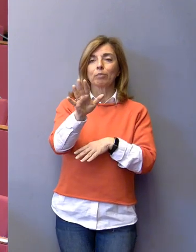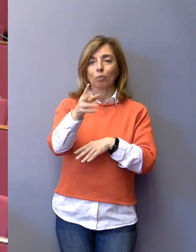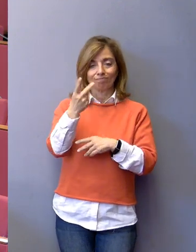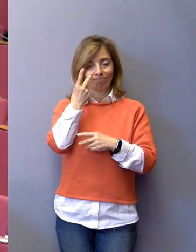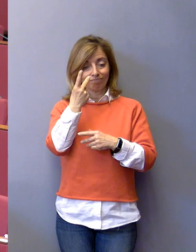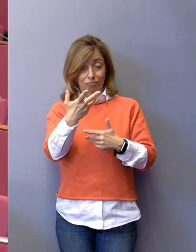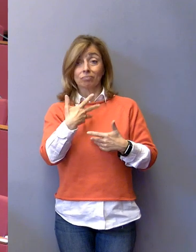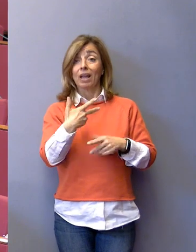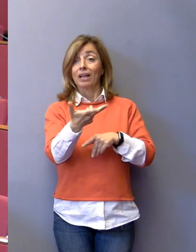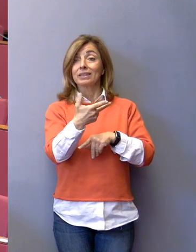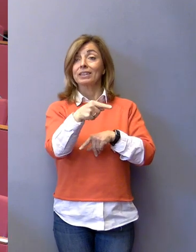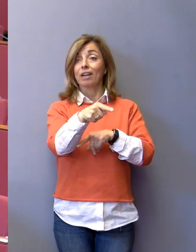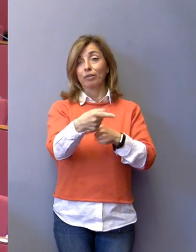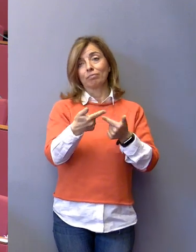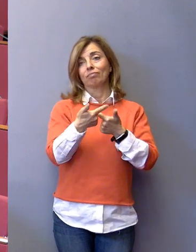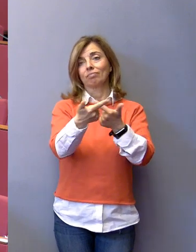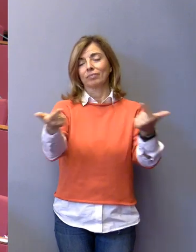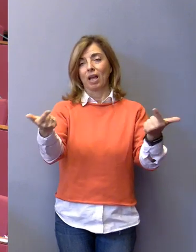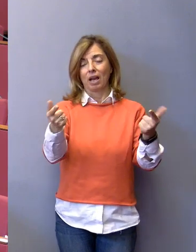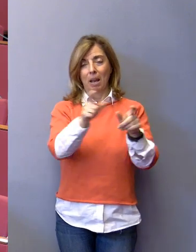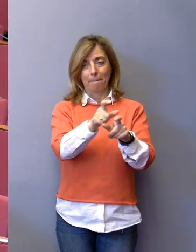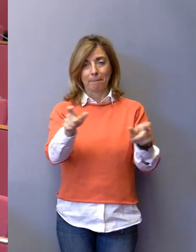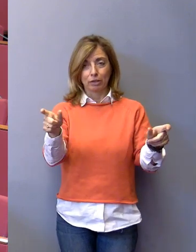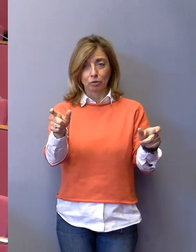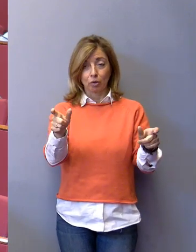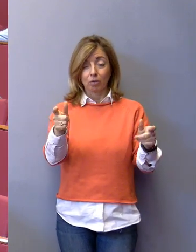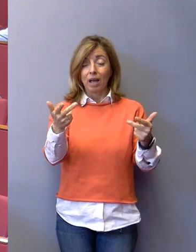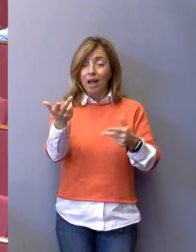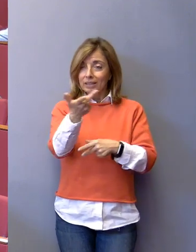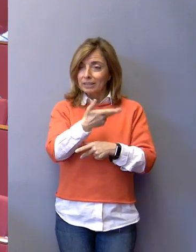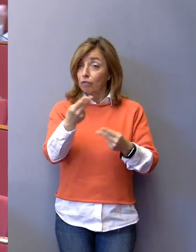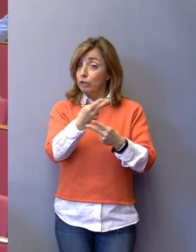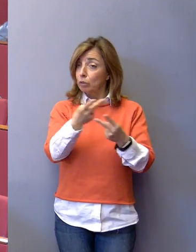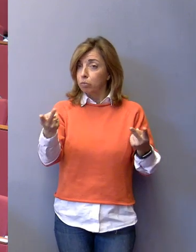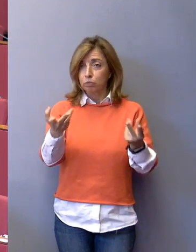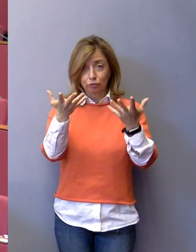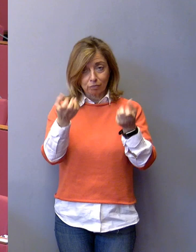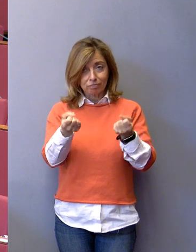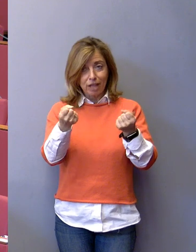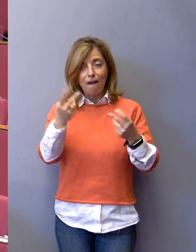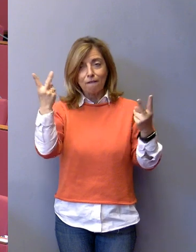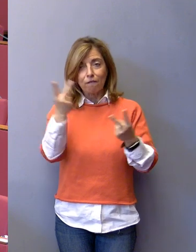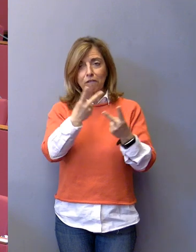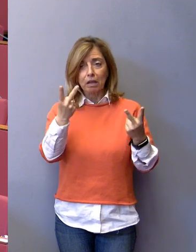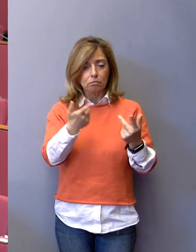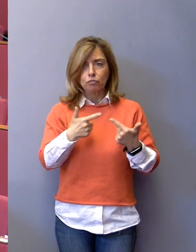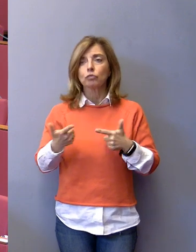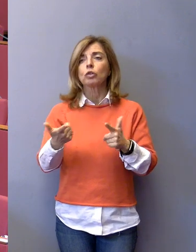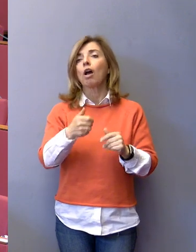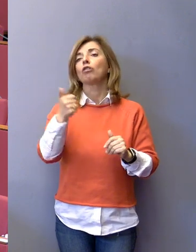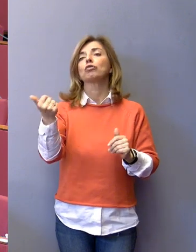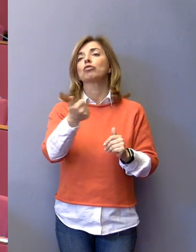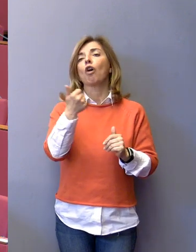servizi alle persone servizi reali servizi pubblici alle persone se non davvero dei supermercati allora